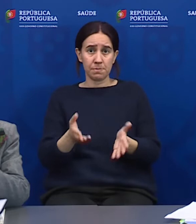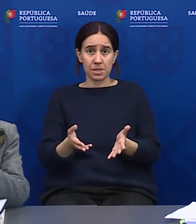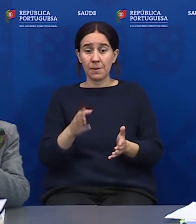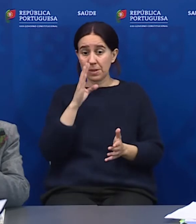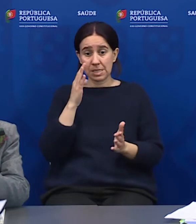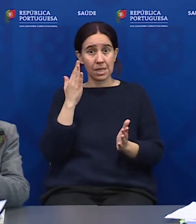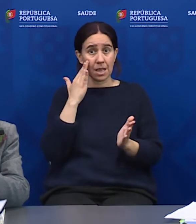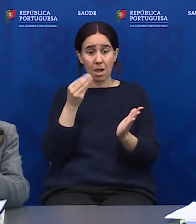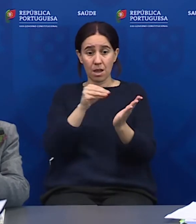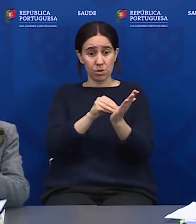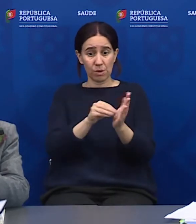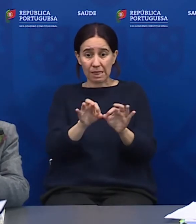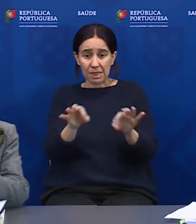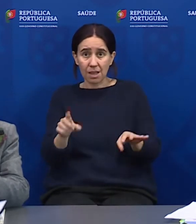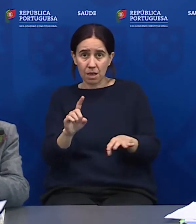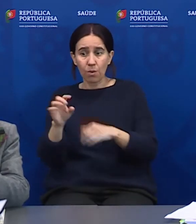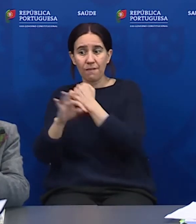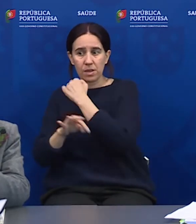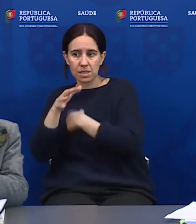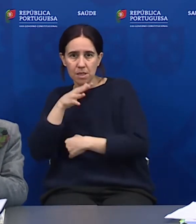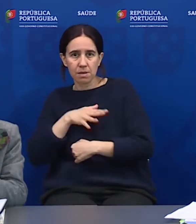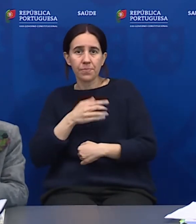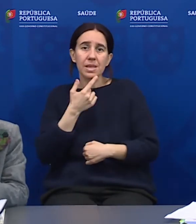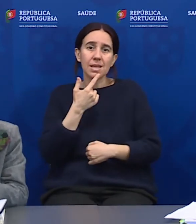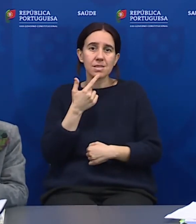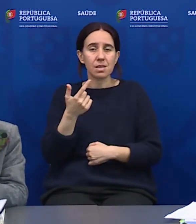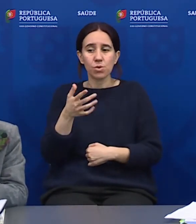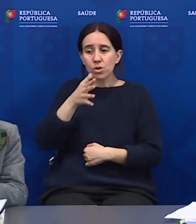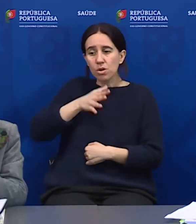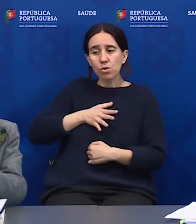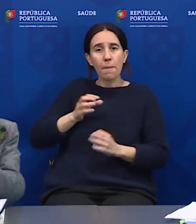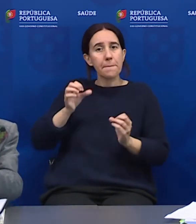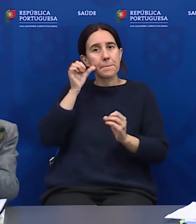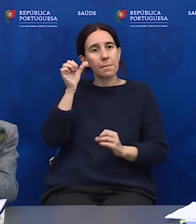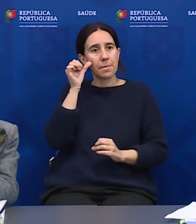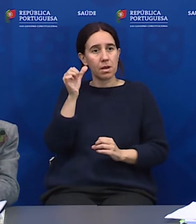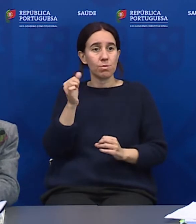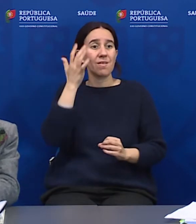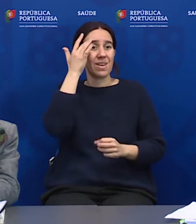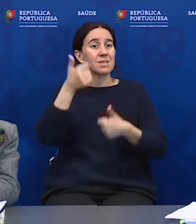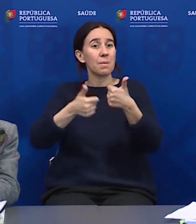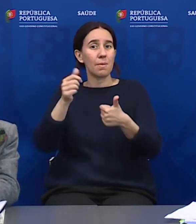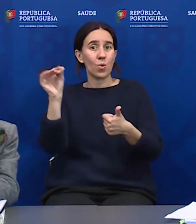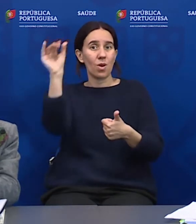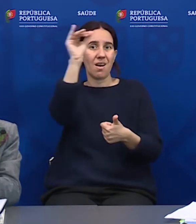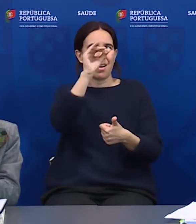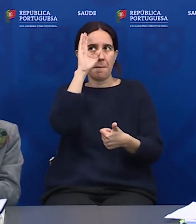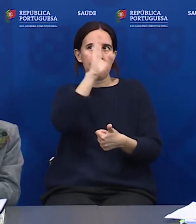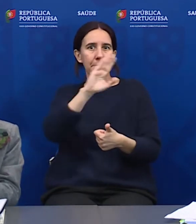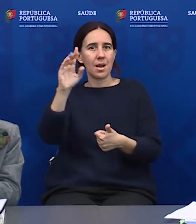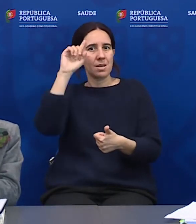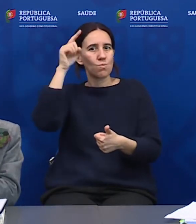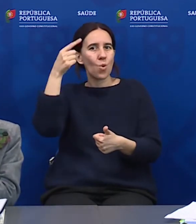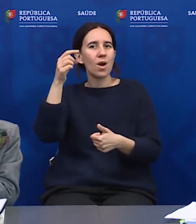dado não coincide exatamente com o da freguesia é porque ainda não chegou até nós e porque é mais fácil para quem está no lugar saber o que é